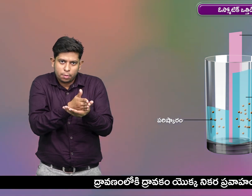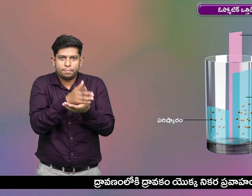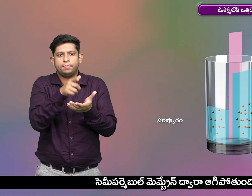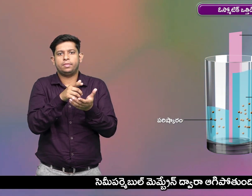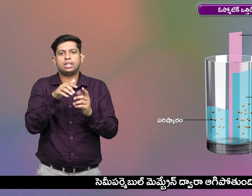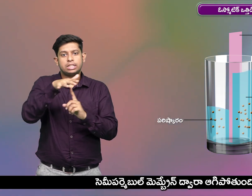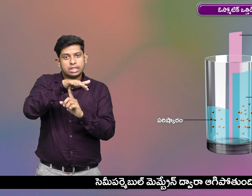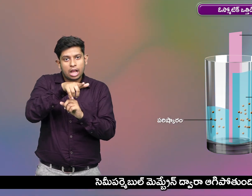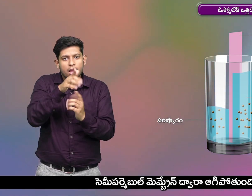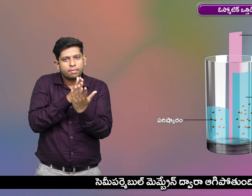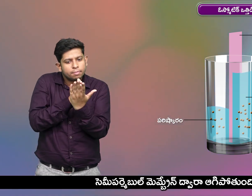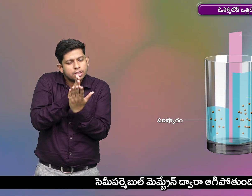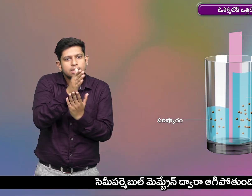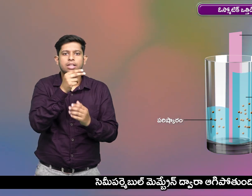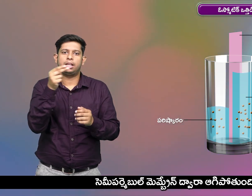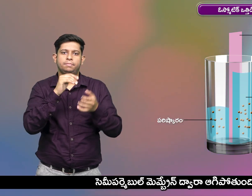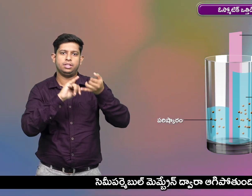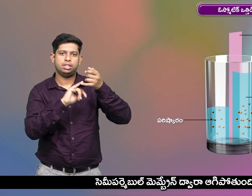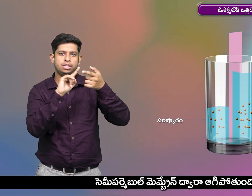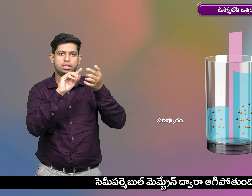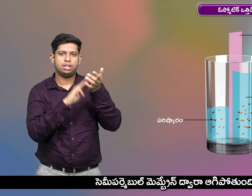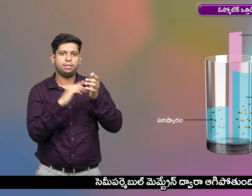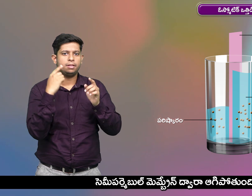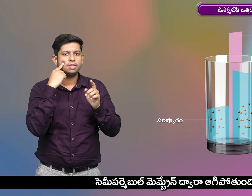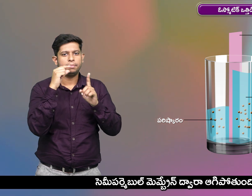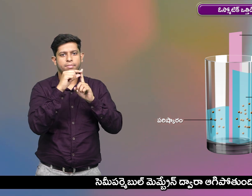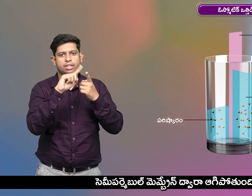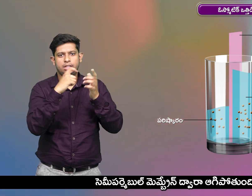ప్రవాహం సెమీపర్మబుల్ మెంబ్రేన్ ద్వారా ఆగిపోతుంది.